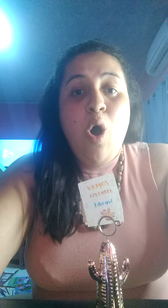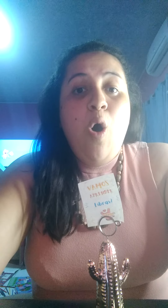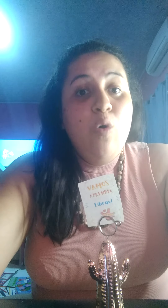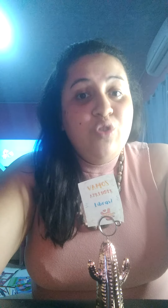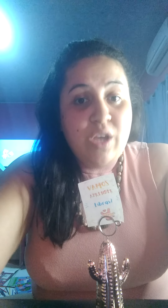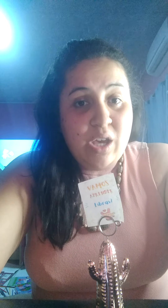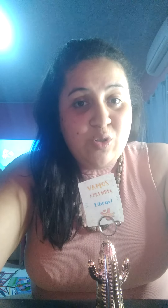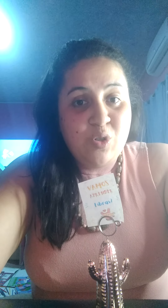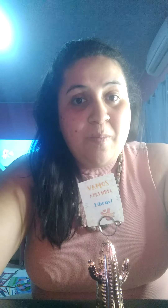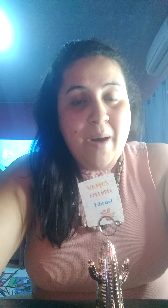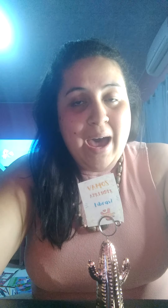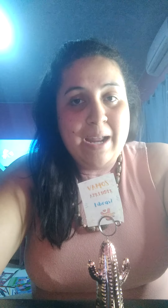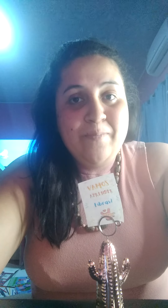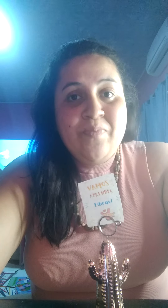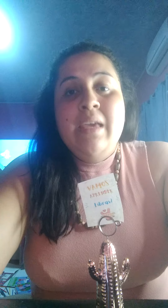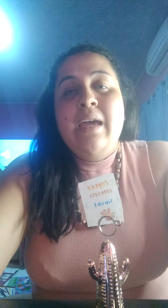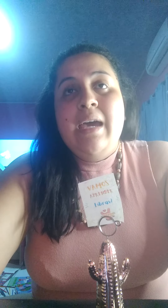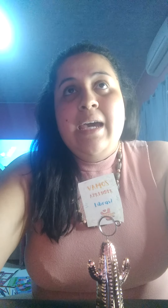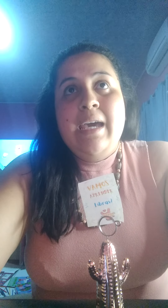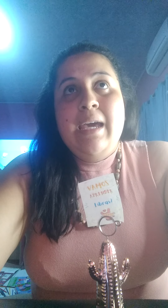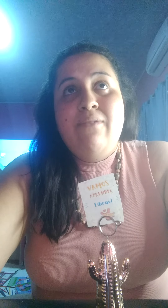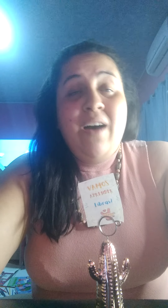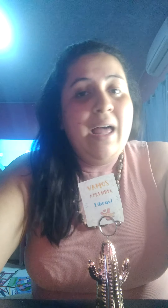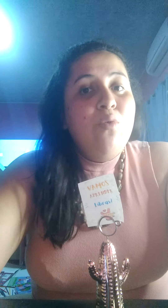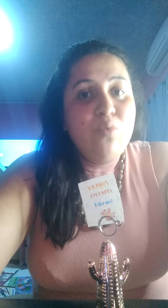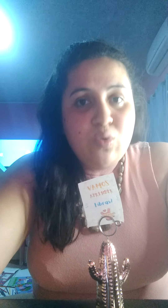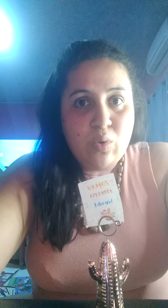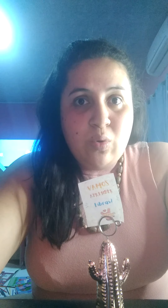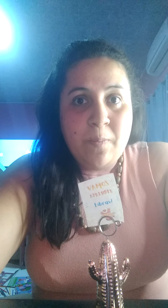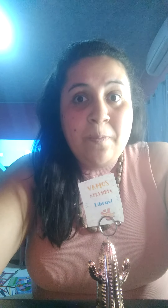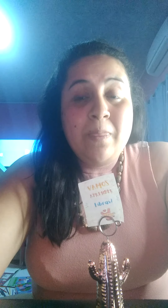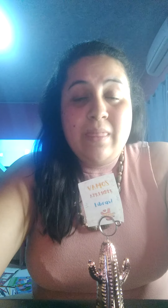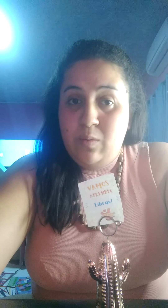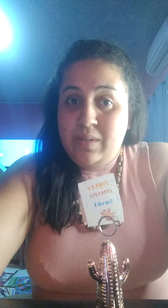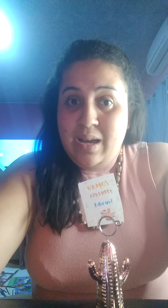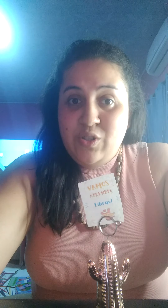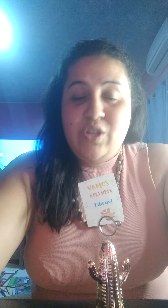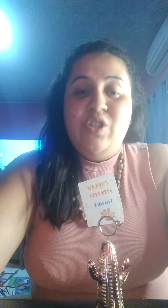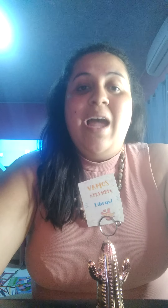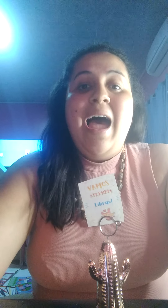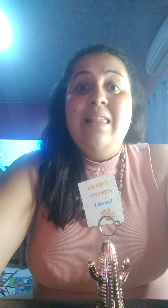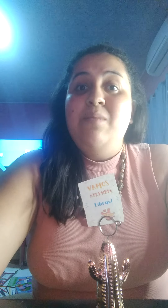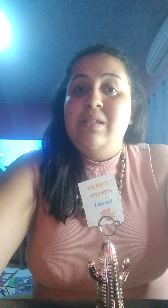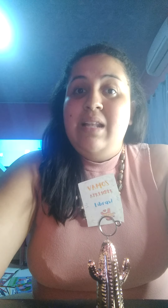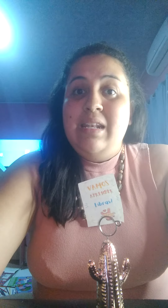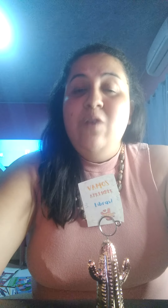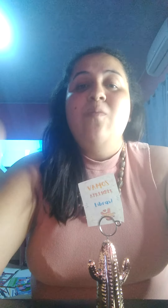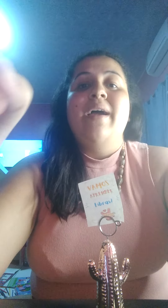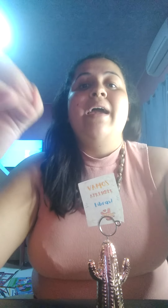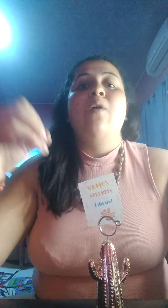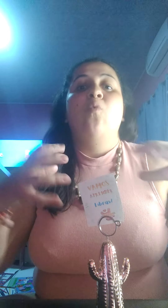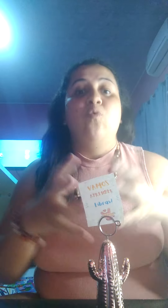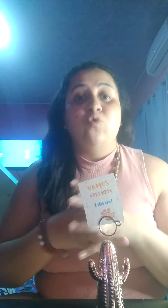ou gestos para falar com surdo. Não, tá, gente? A Libras, ela não é um conjunto